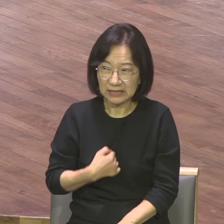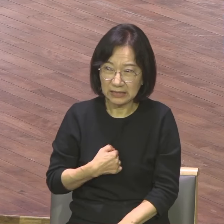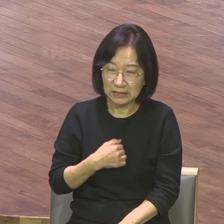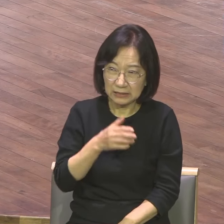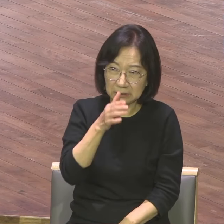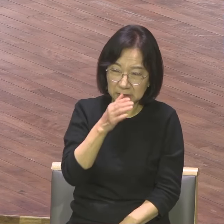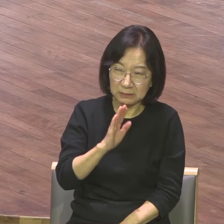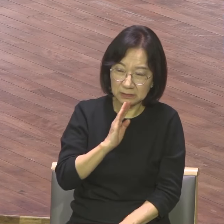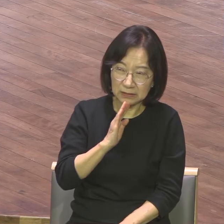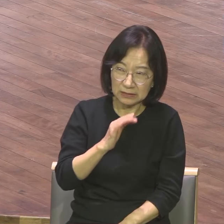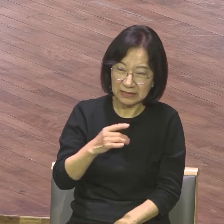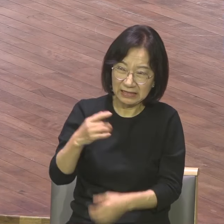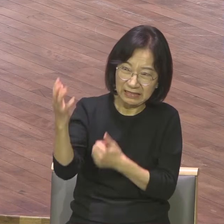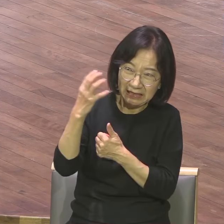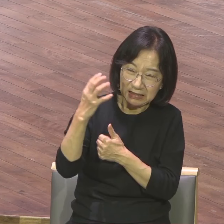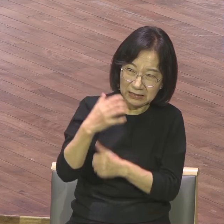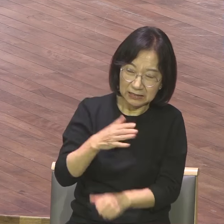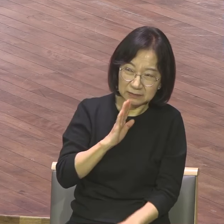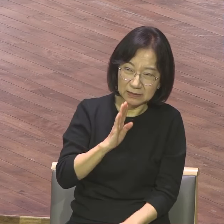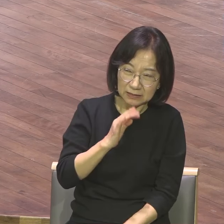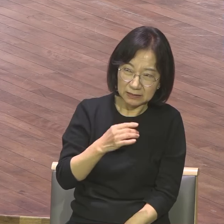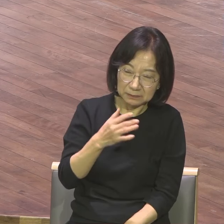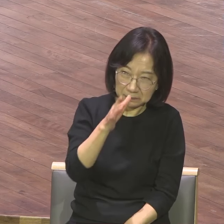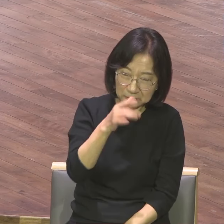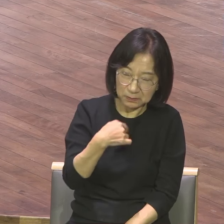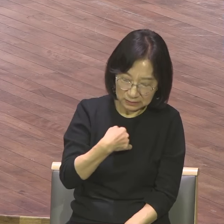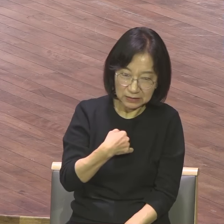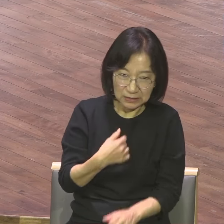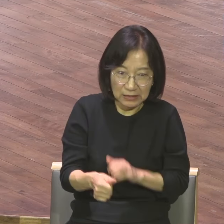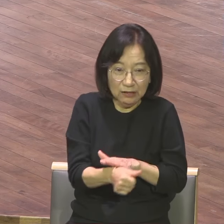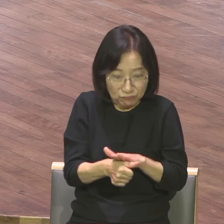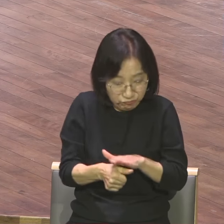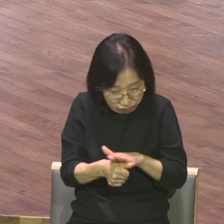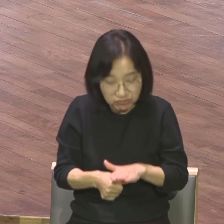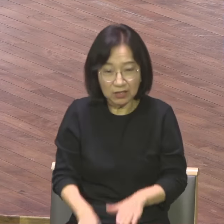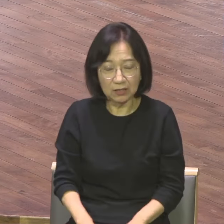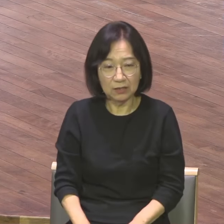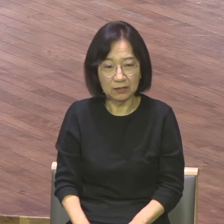안 되지 열등없이 이 자존감이 다 낮아져가 아무것도 못해.